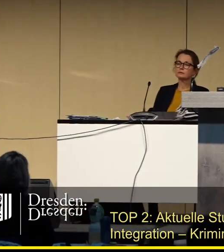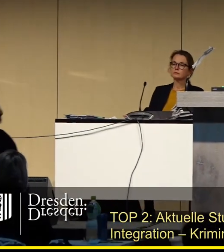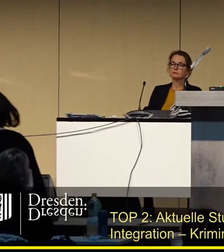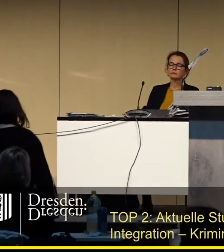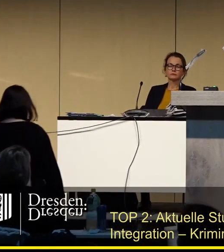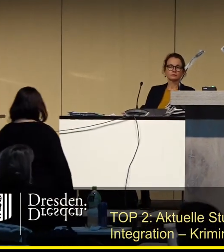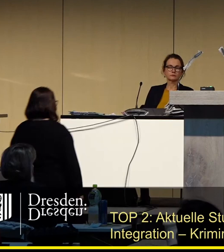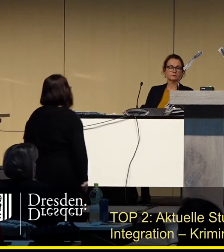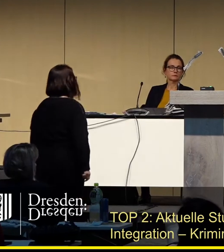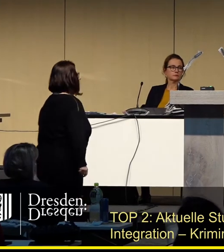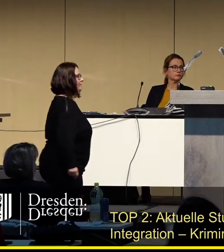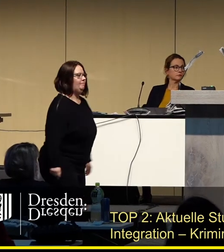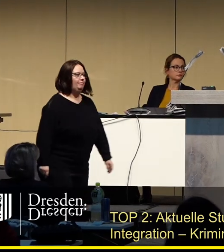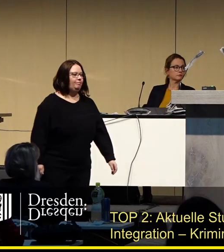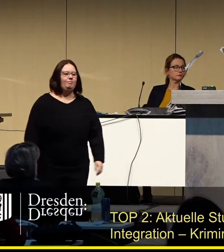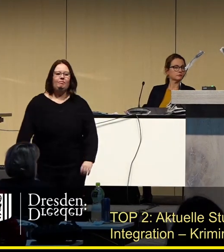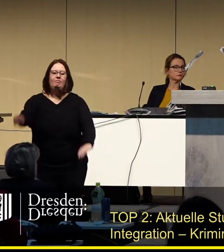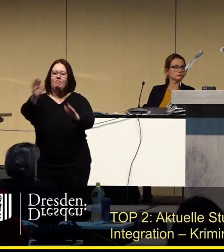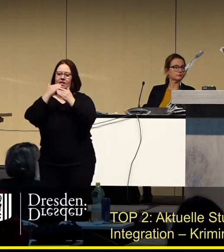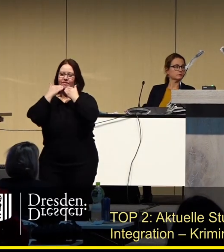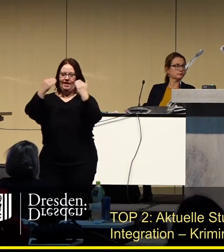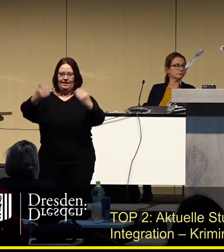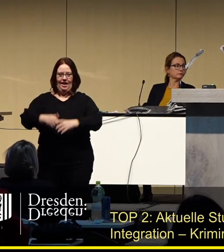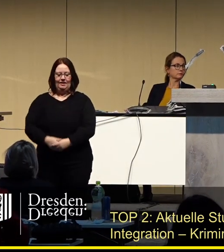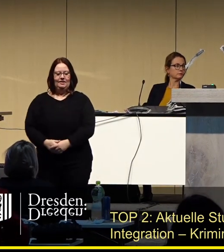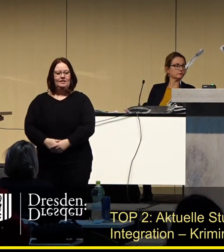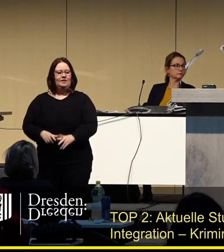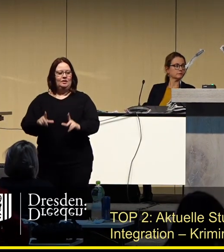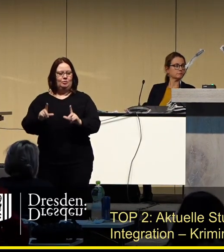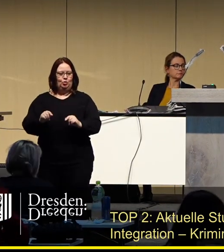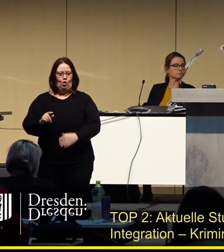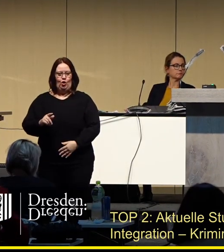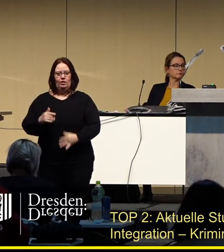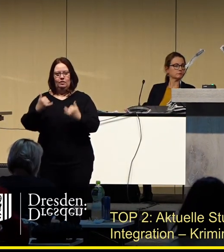dem Polizeipräsidenten. Damit haben wir